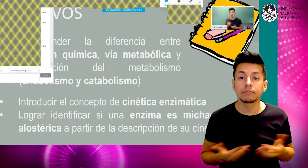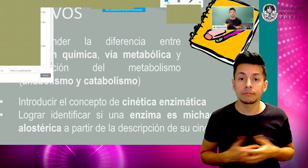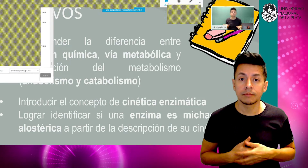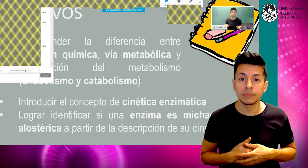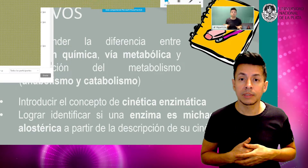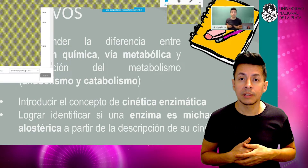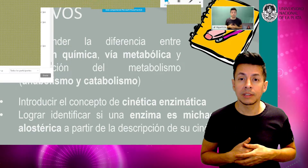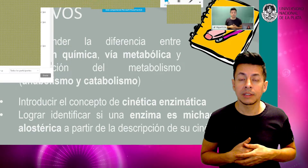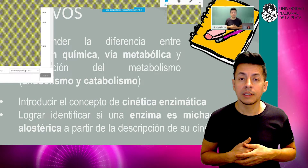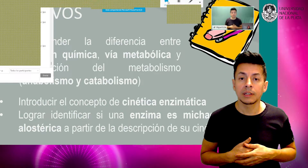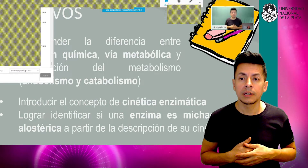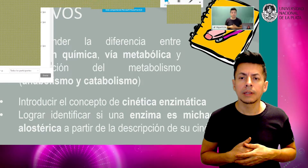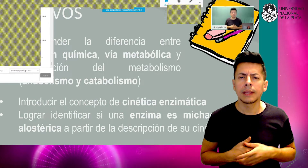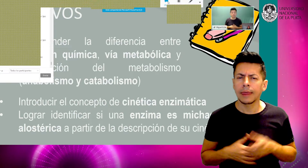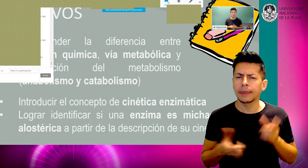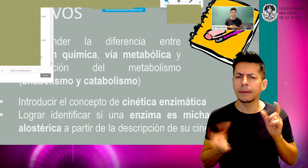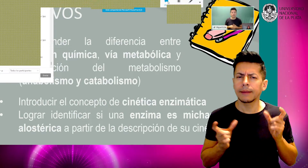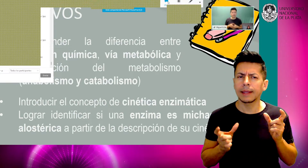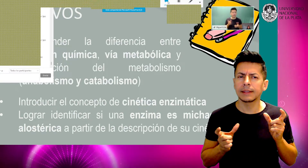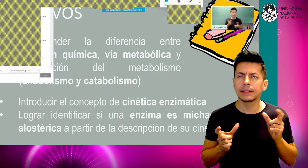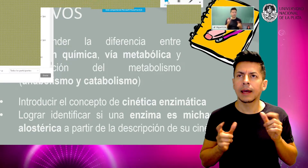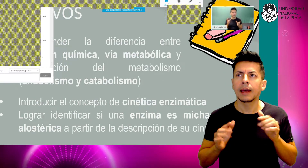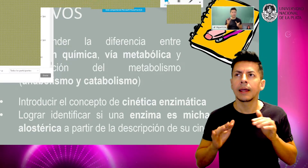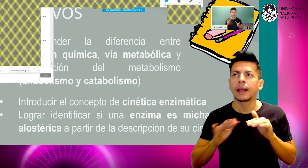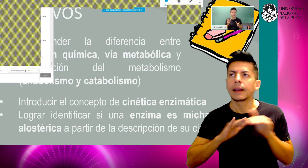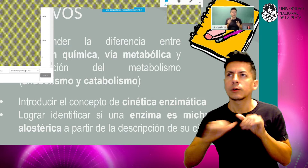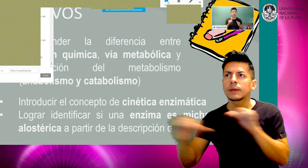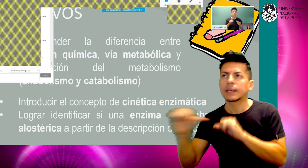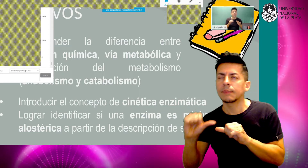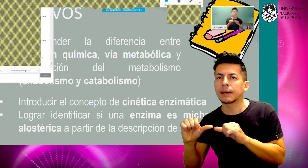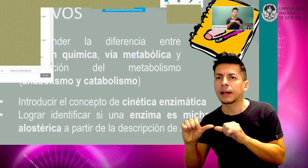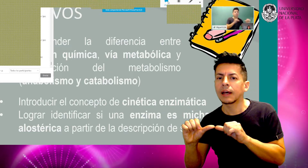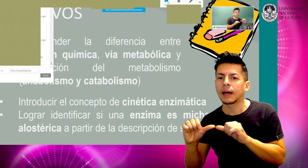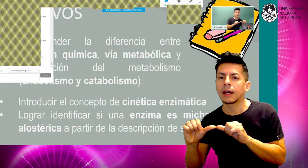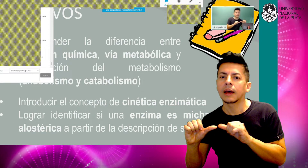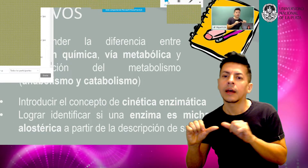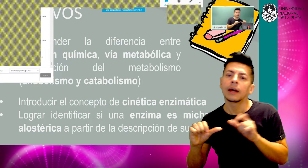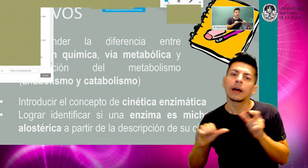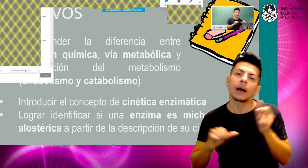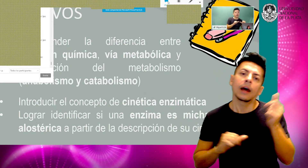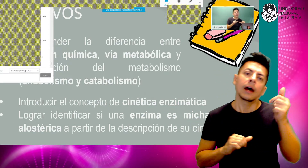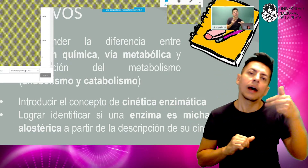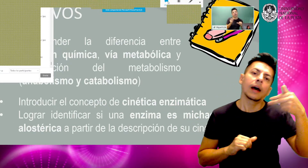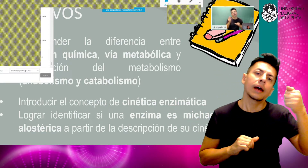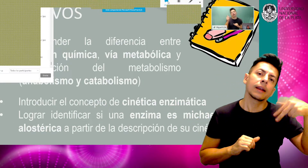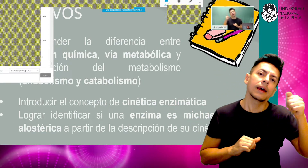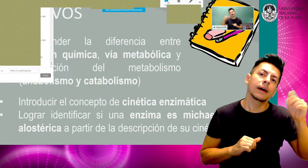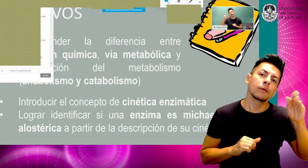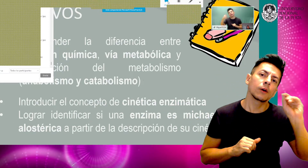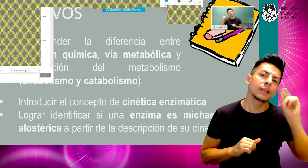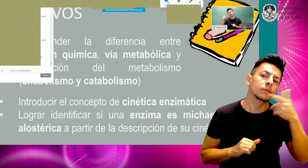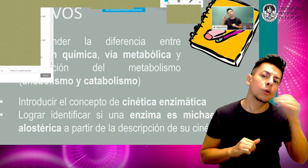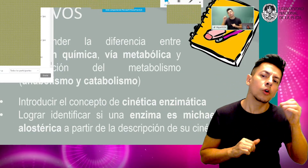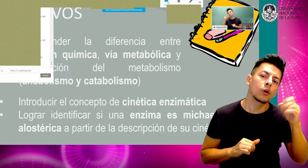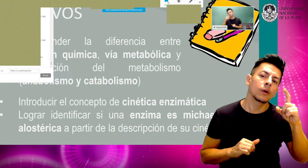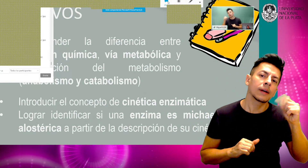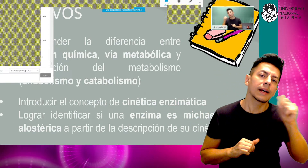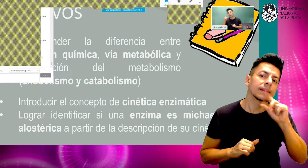¿Entendieron la diferencia entre reacción química vía metabólica y el anabolismo y el catabolismo?